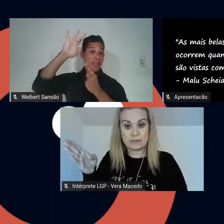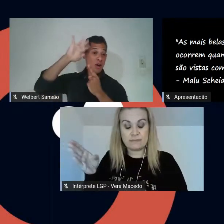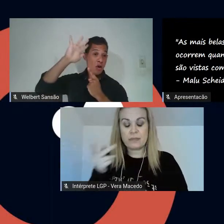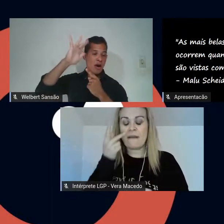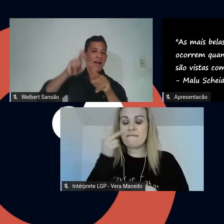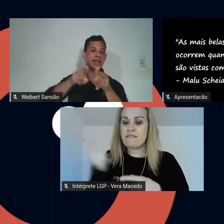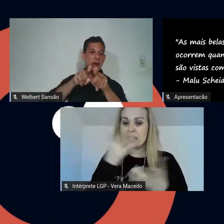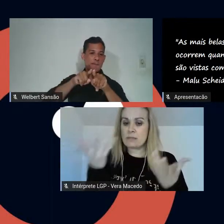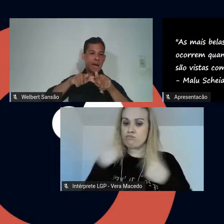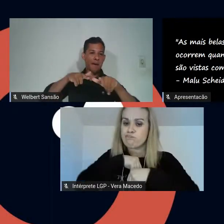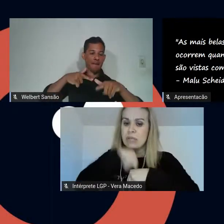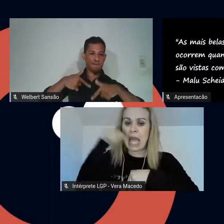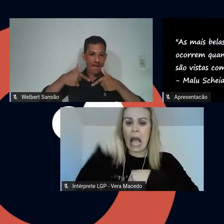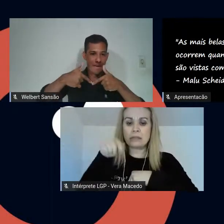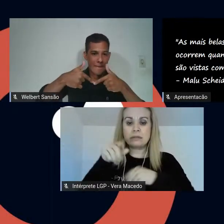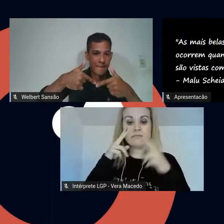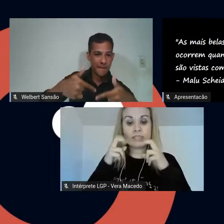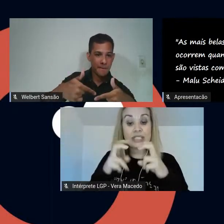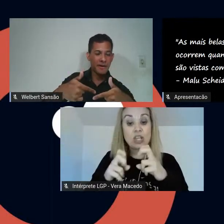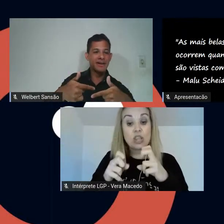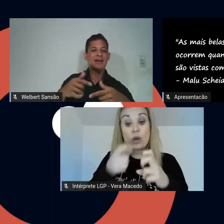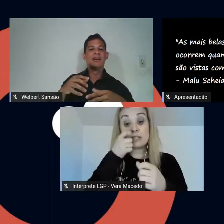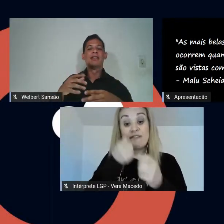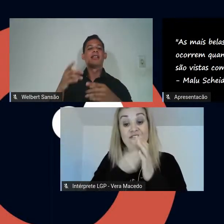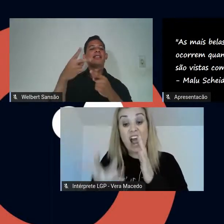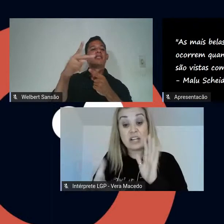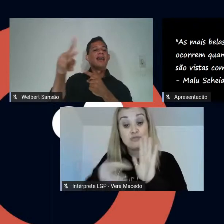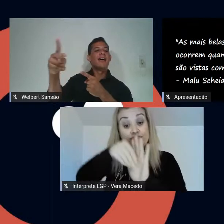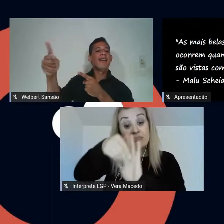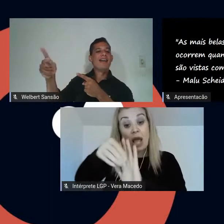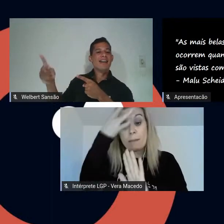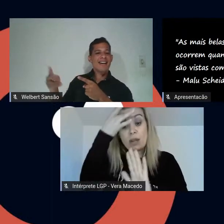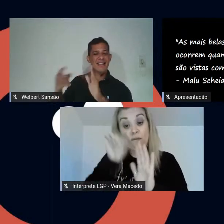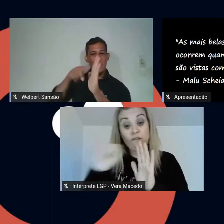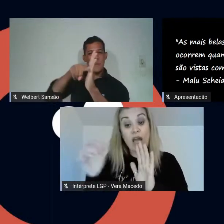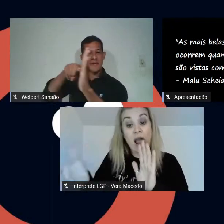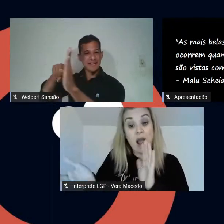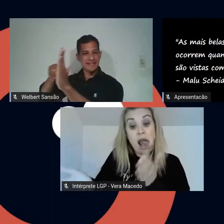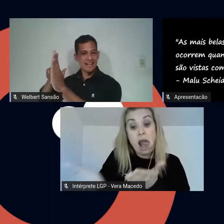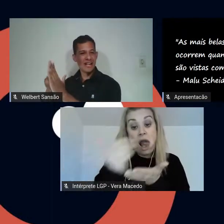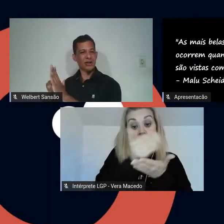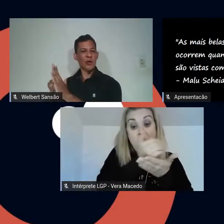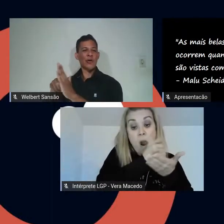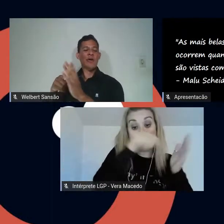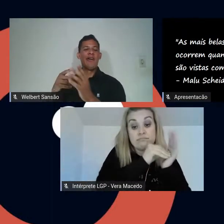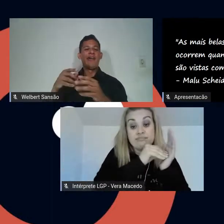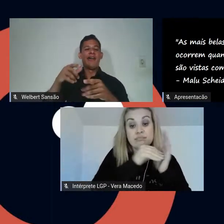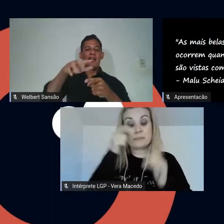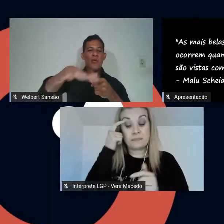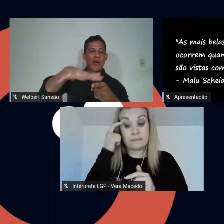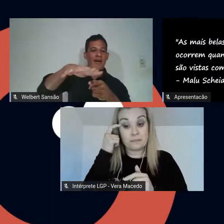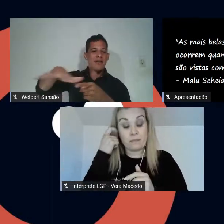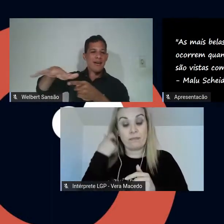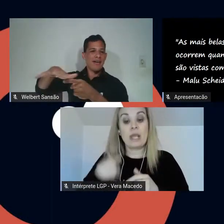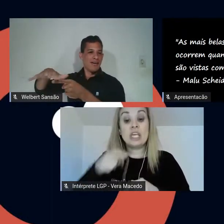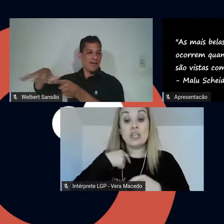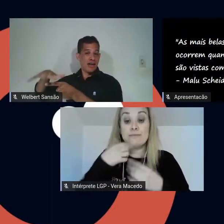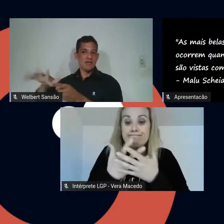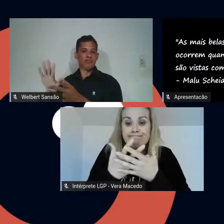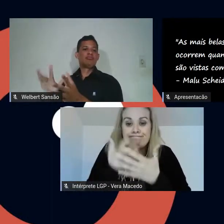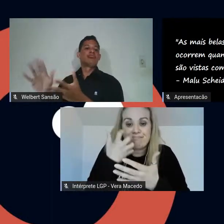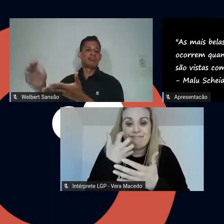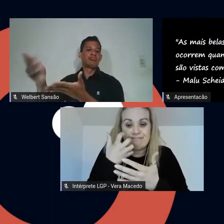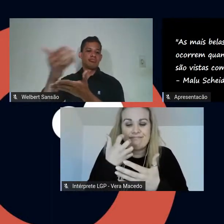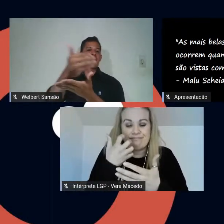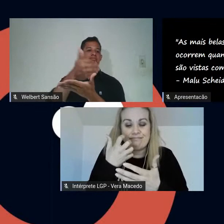vivenciadas por esses pesquisadores nos diversos contextos em que atuam. Destacamos